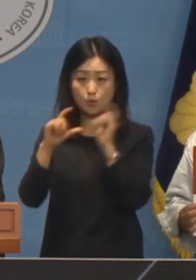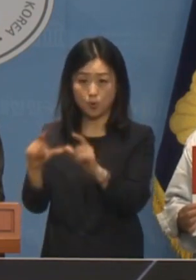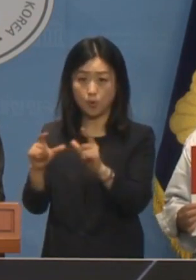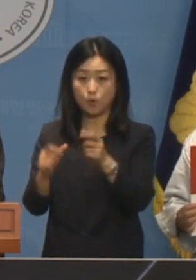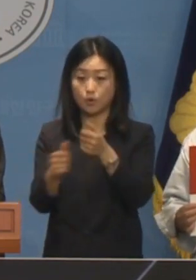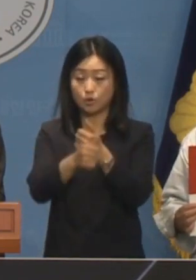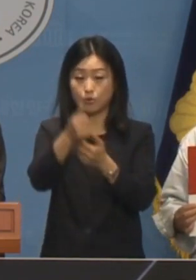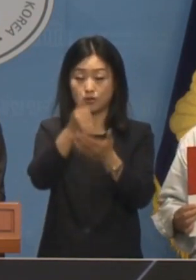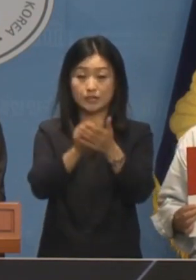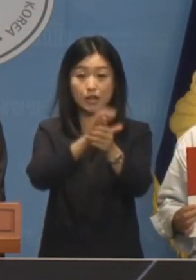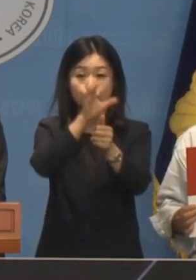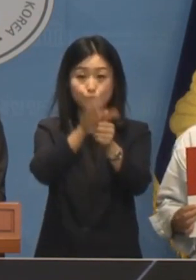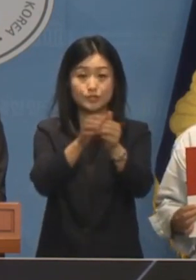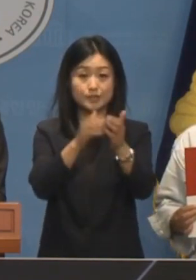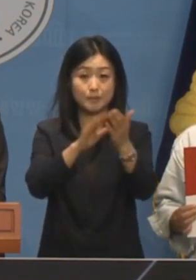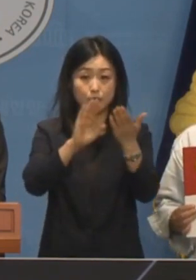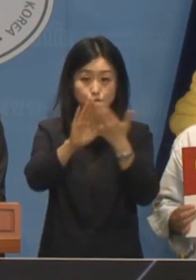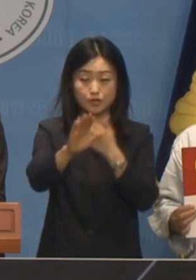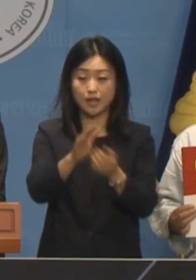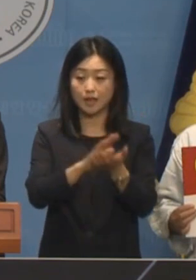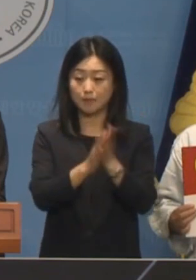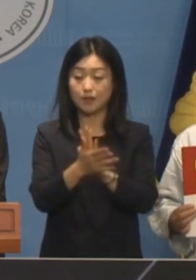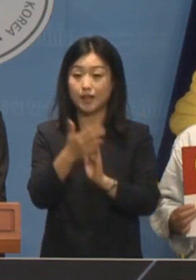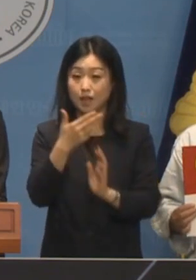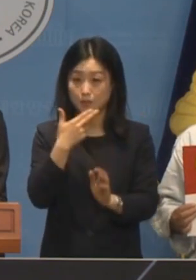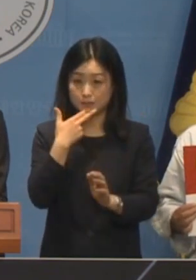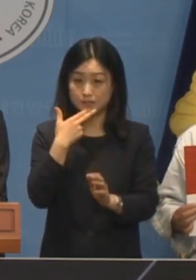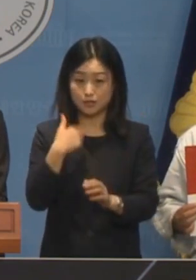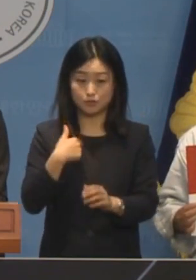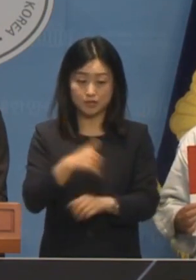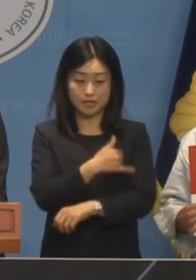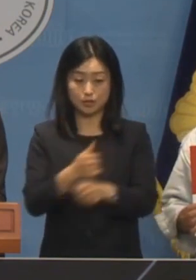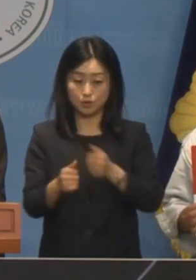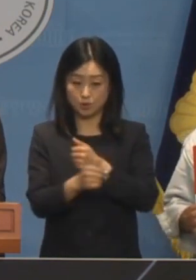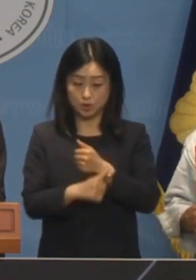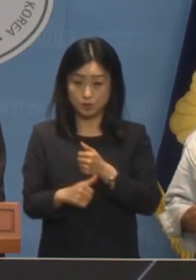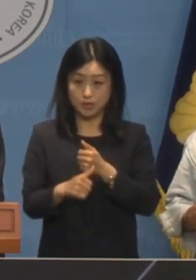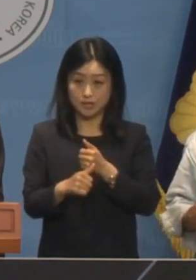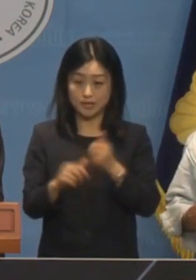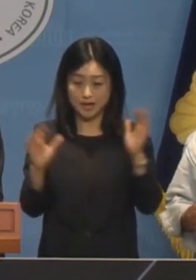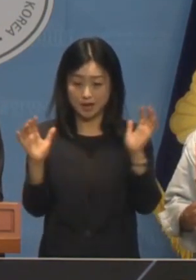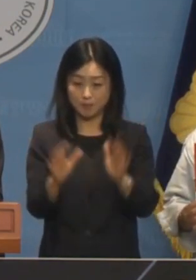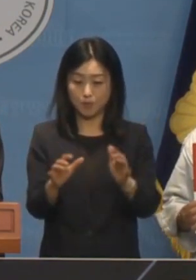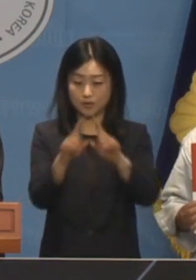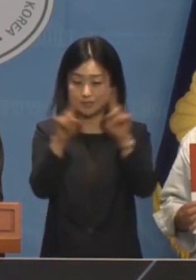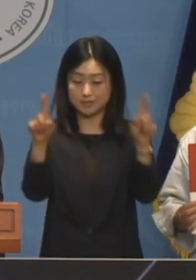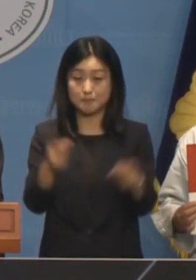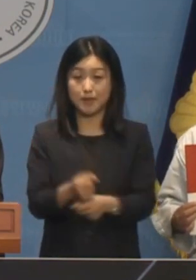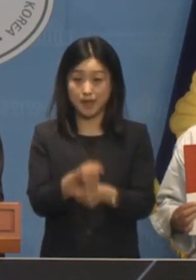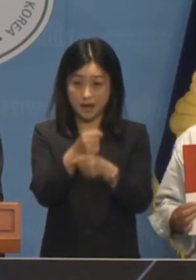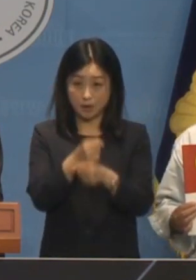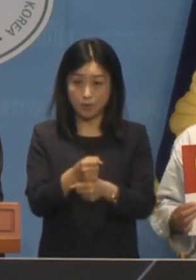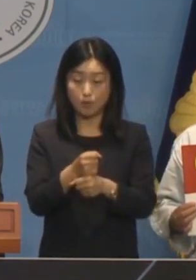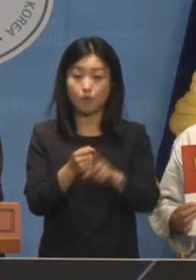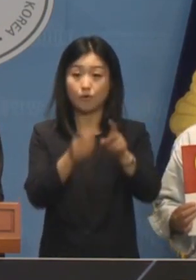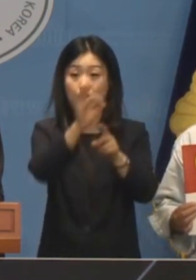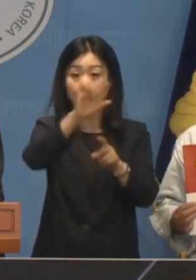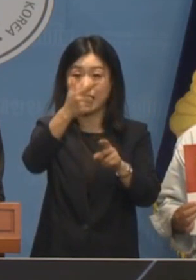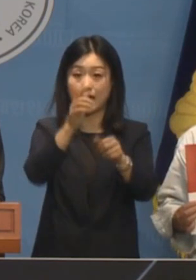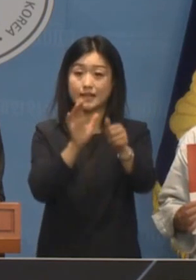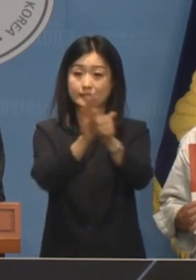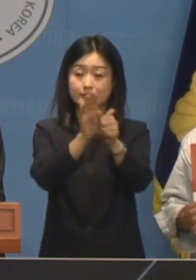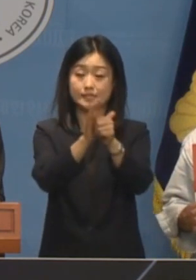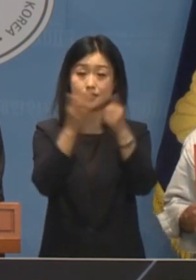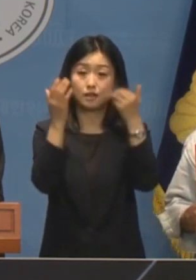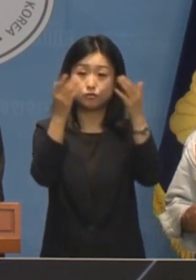취임 이후에도 변함없이 인권위 앞에서의 1인 시위와 집회로 지지 활동을 이어나갈 것을 엄중히